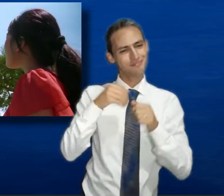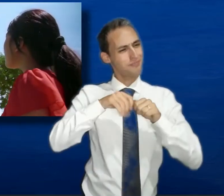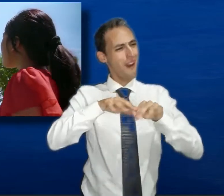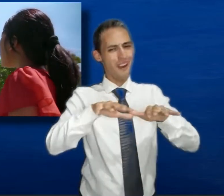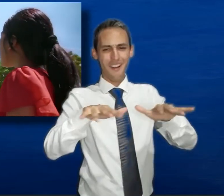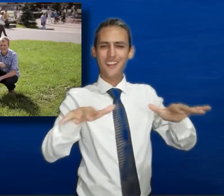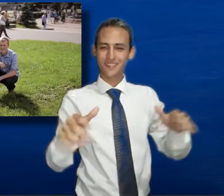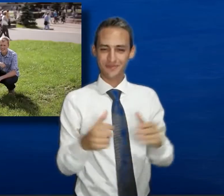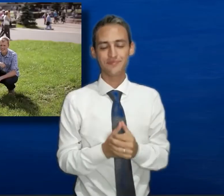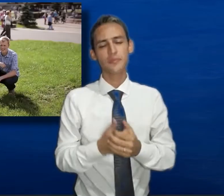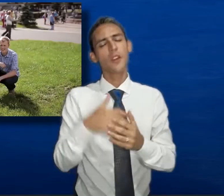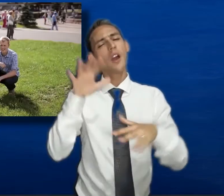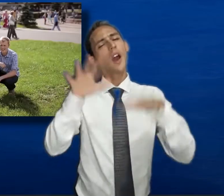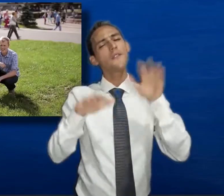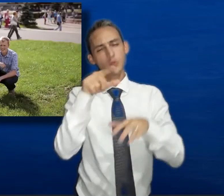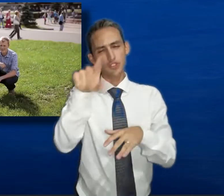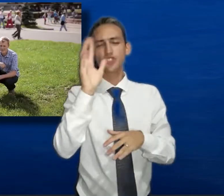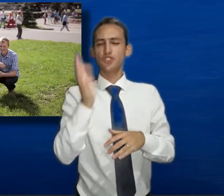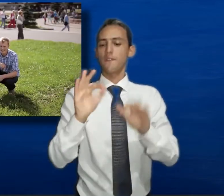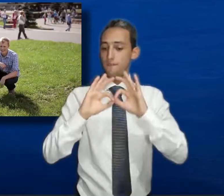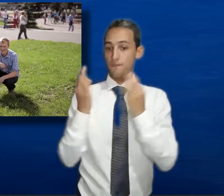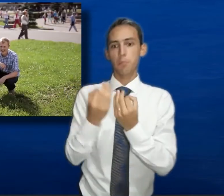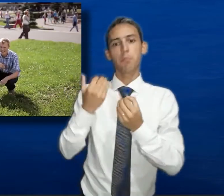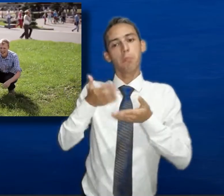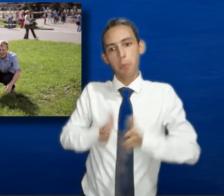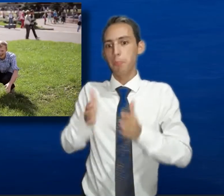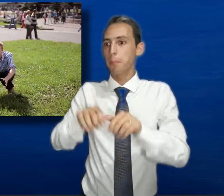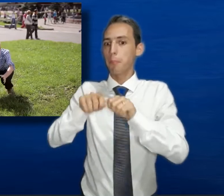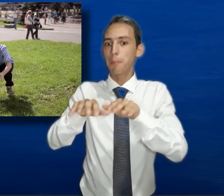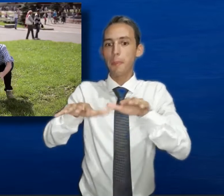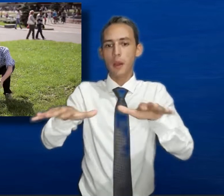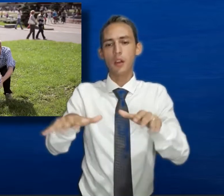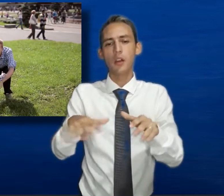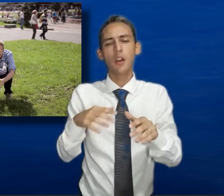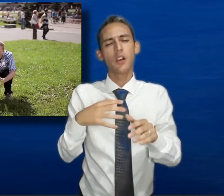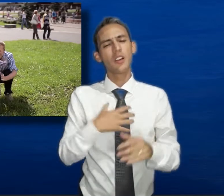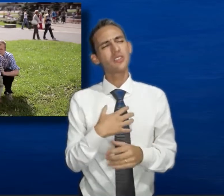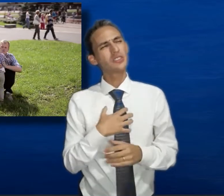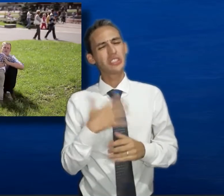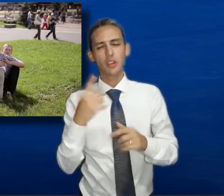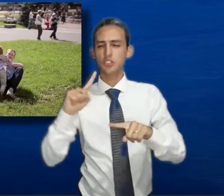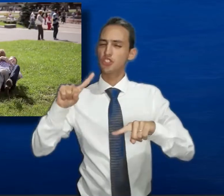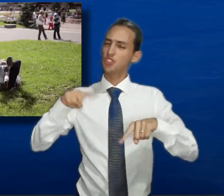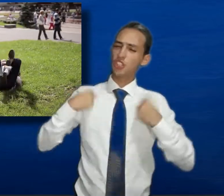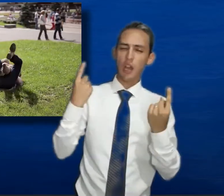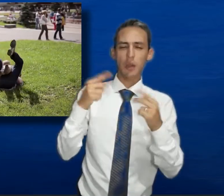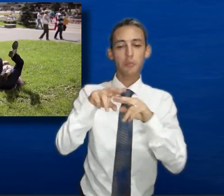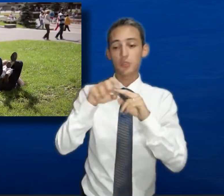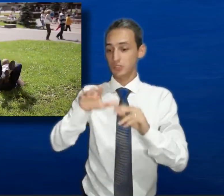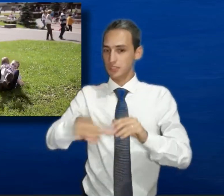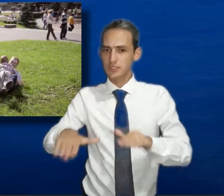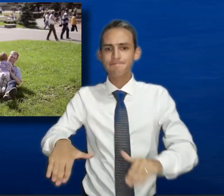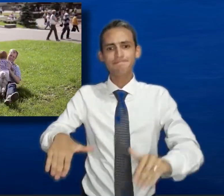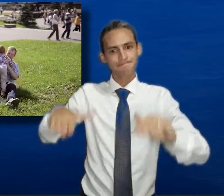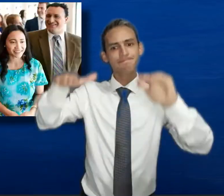para vocês quanto para os seus entes queridos. Ou talvez tenham começado sua família eterna e agora estejam enfrentando os desafios